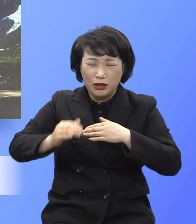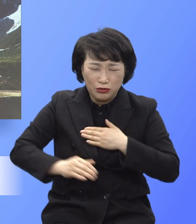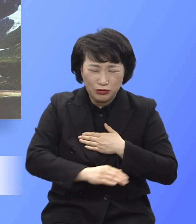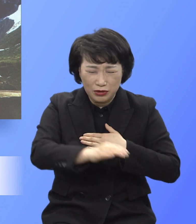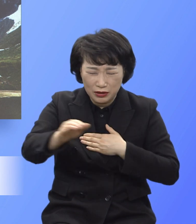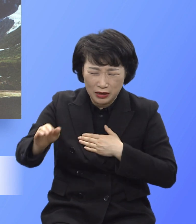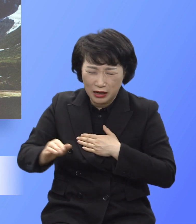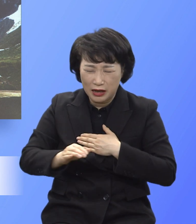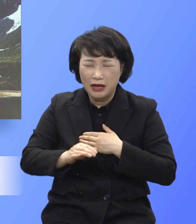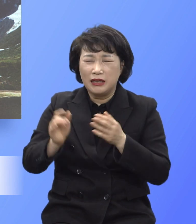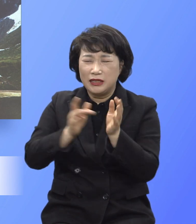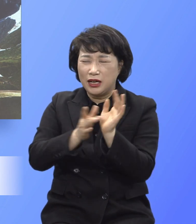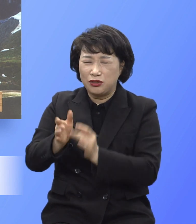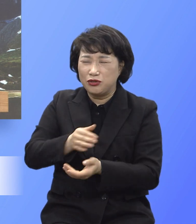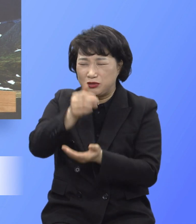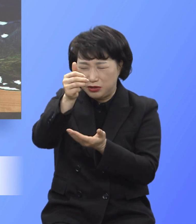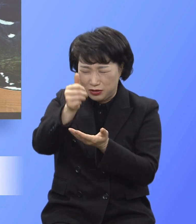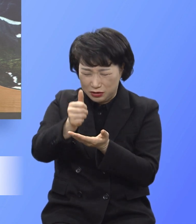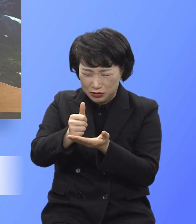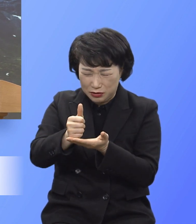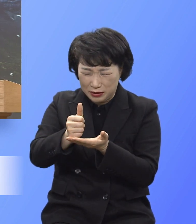우리가 예수 그리스도의